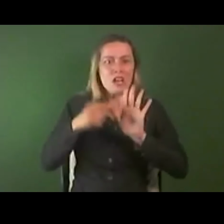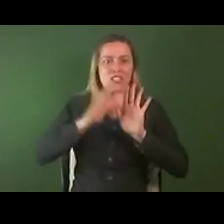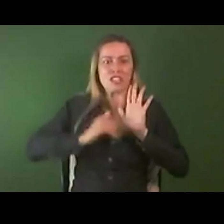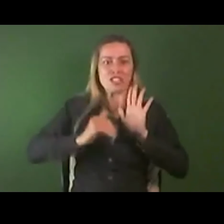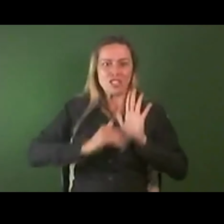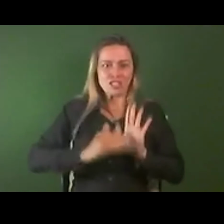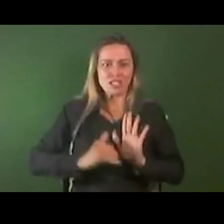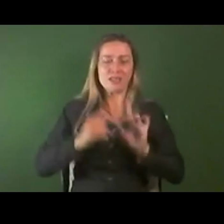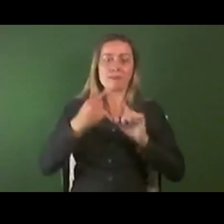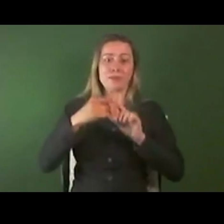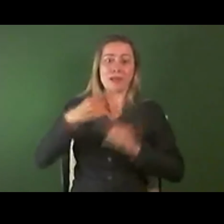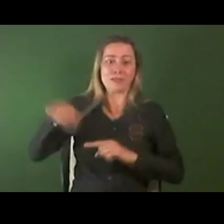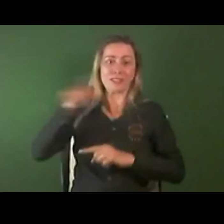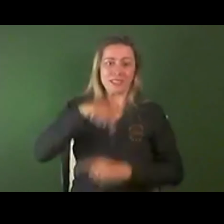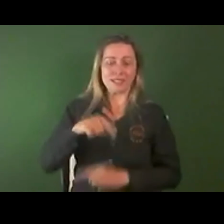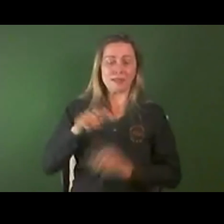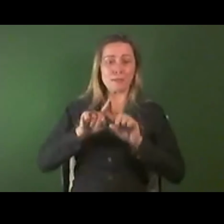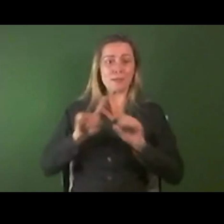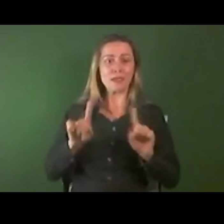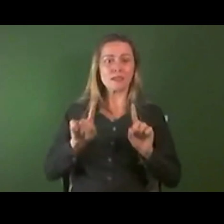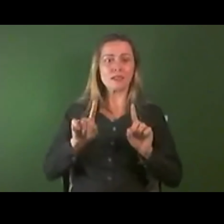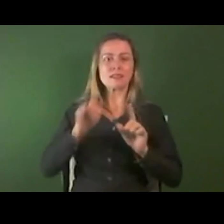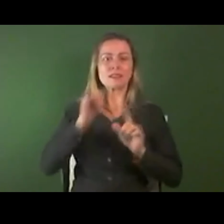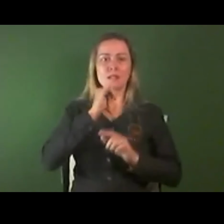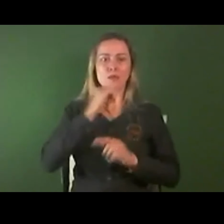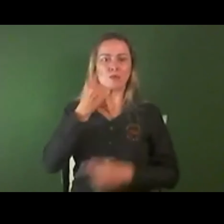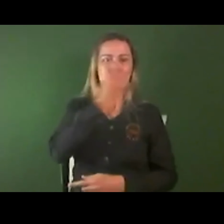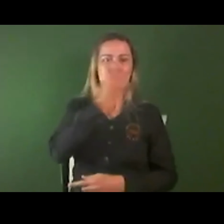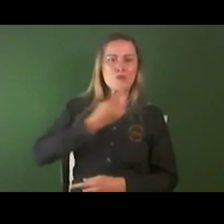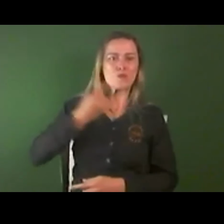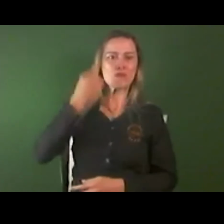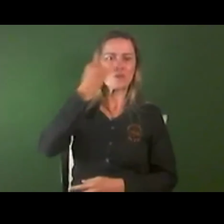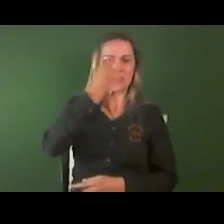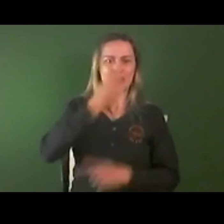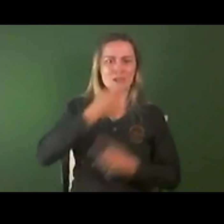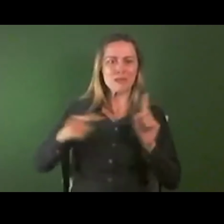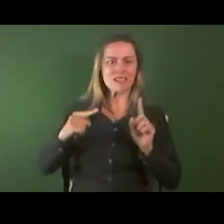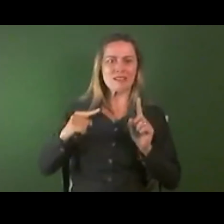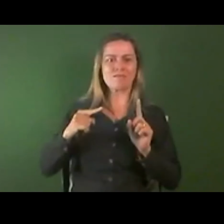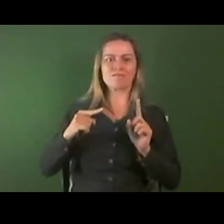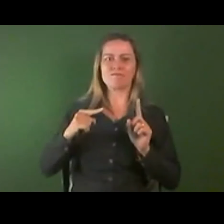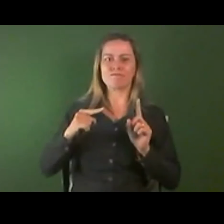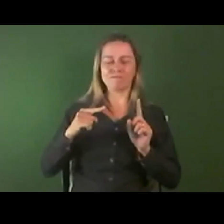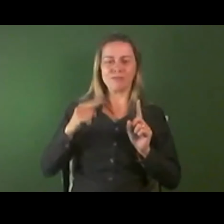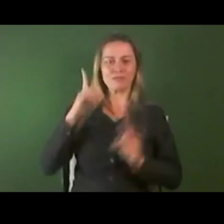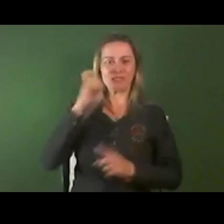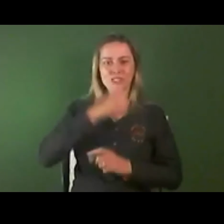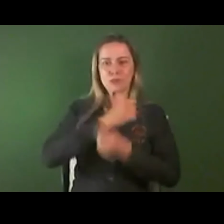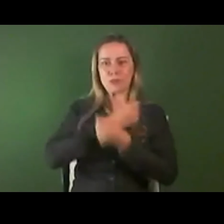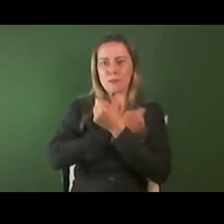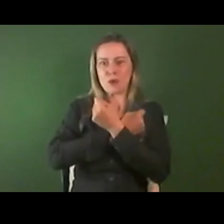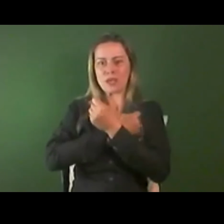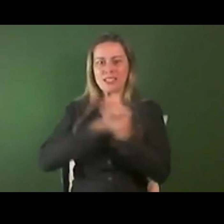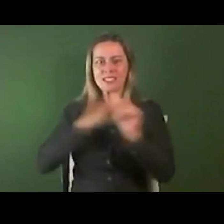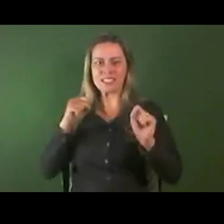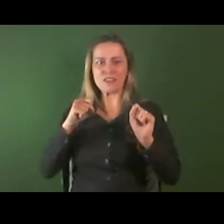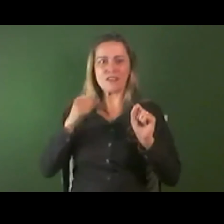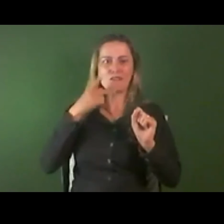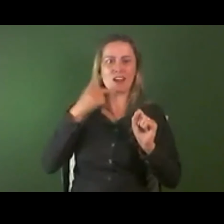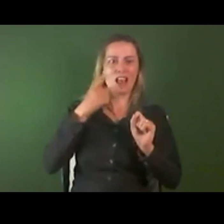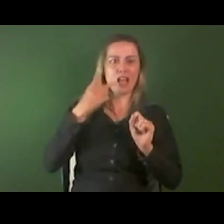vocês, mas num tempo de 1 hora, 1 hora e meia, é quase impossível eu mostrar e falar tudo o